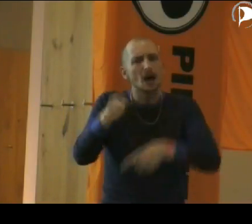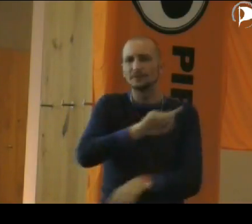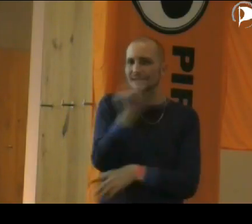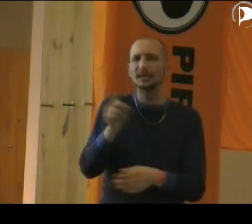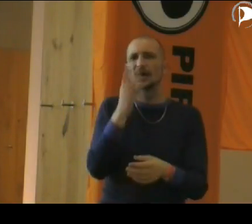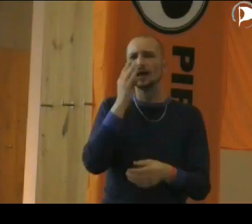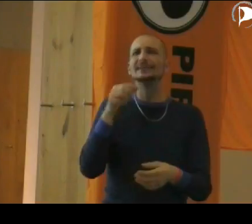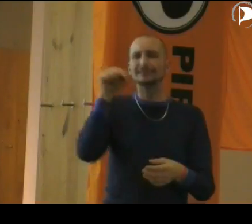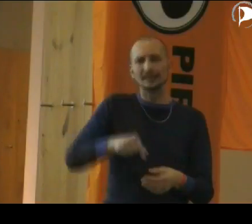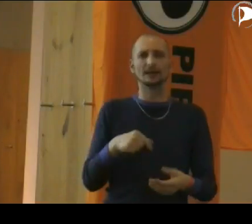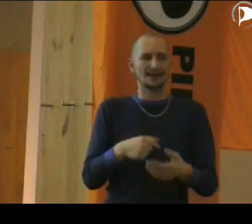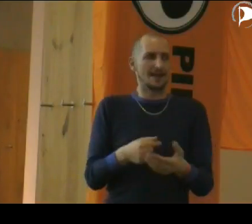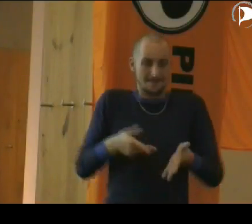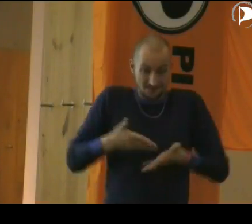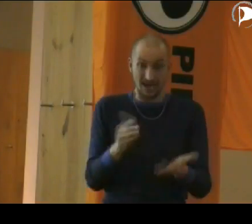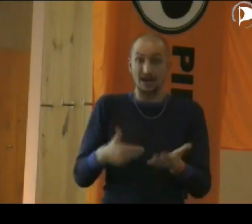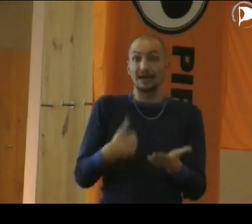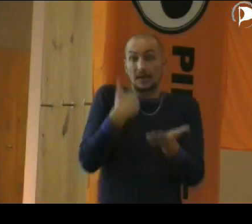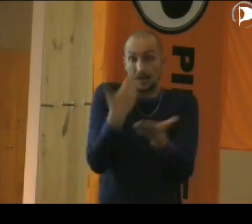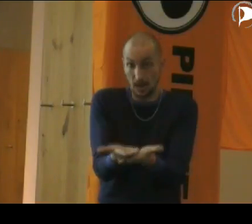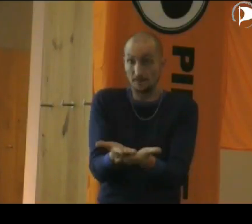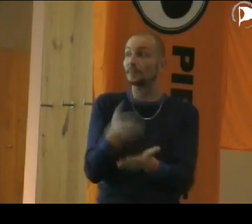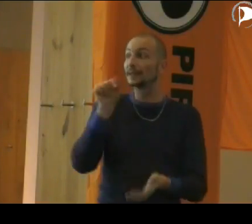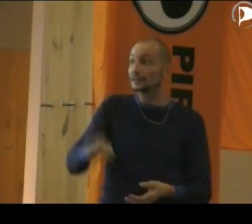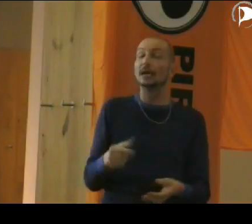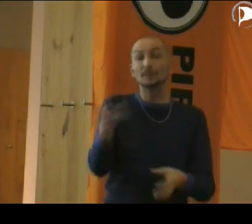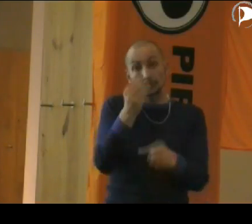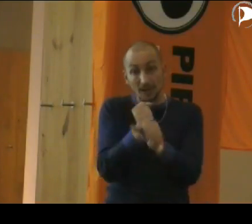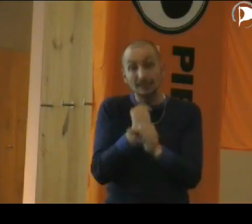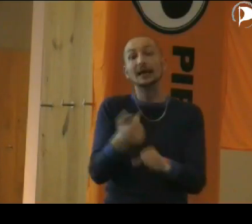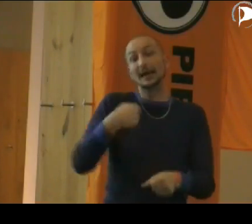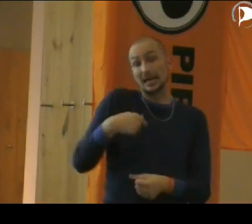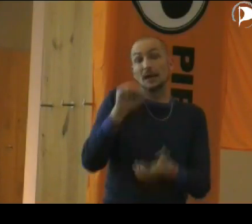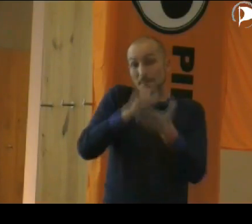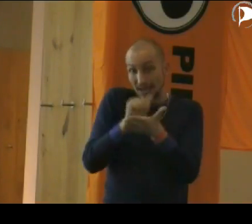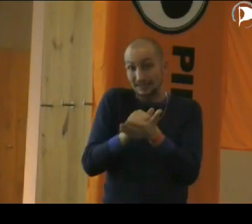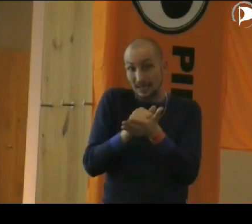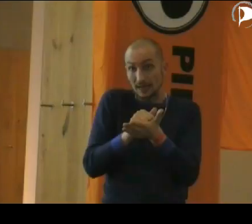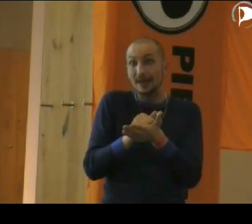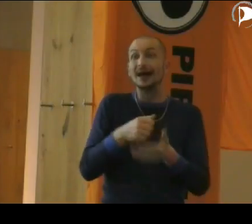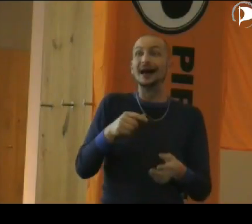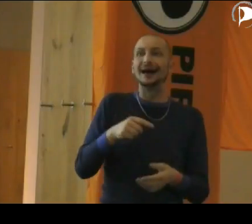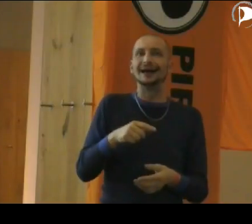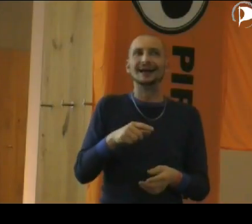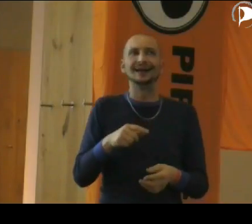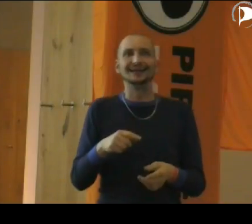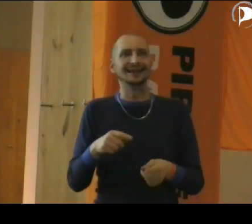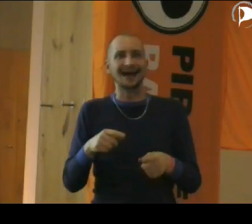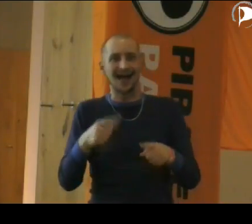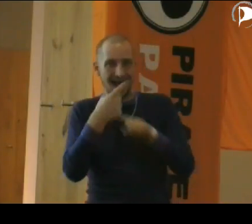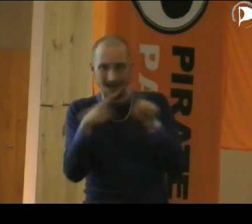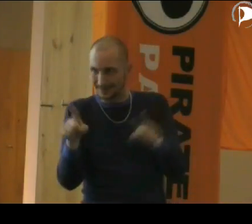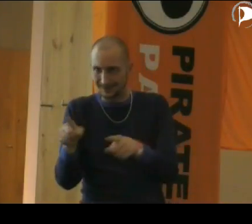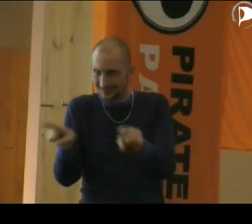gewissen art worden natürlich jeder soll mitmachen können und werde ich bestimmt nicht in der lage offen das machen verschließen lassen